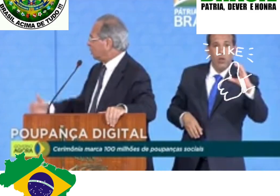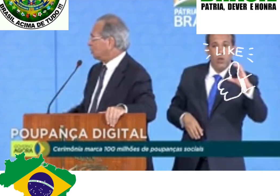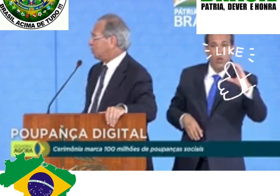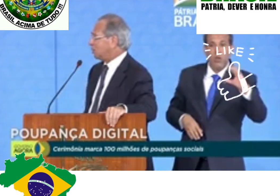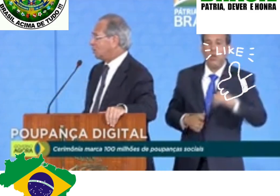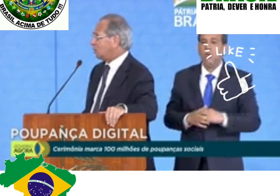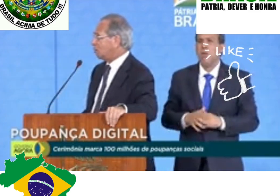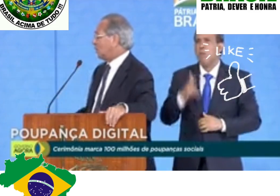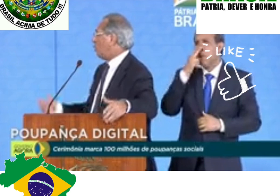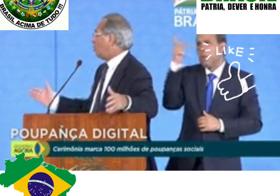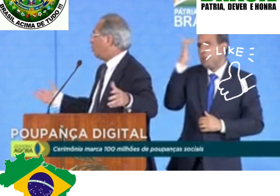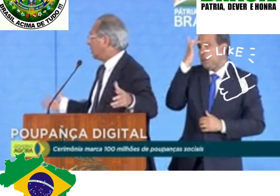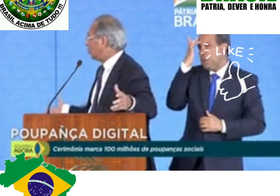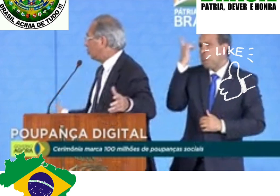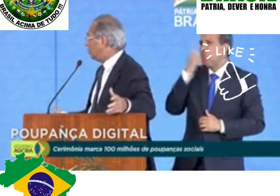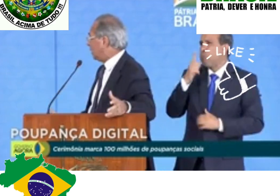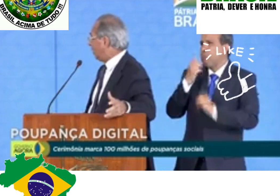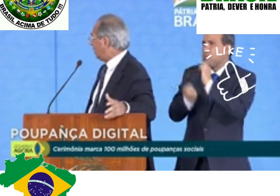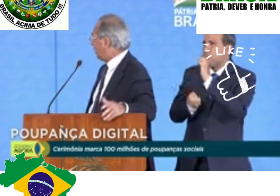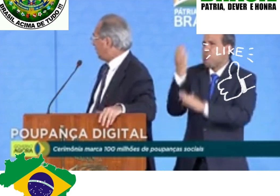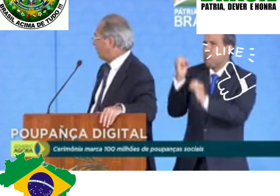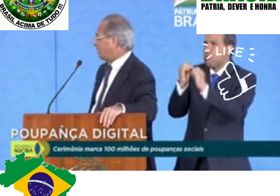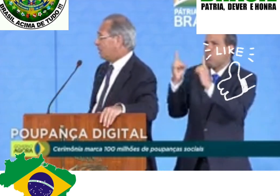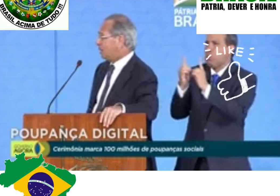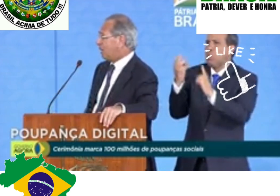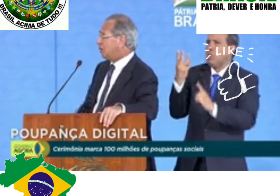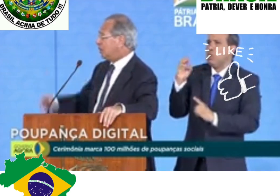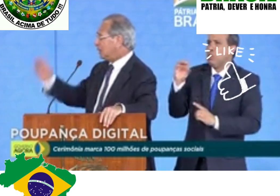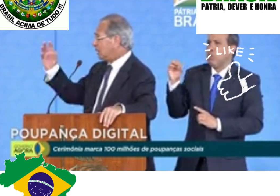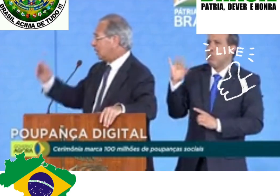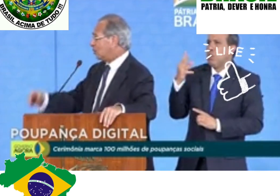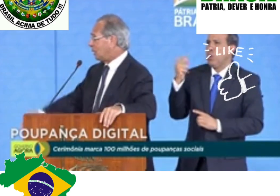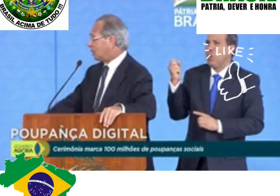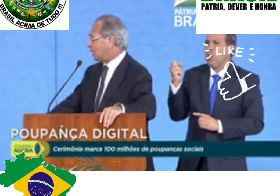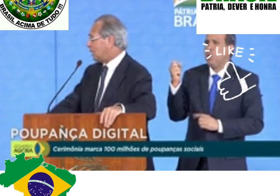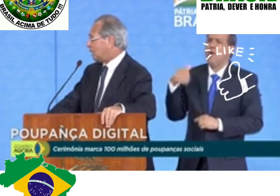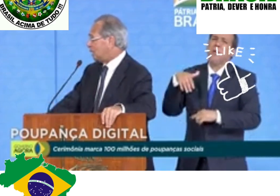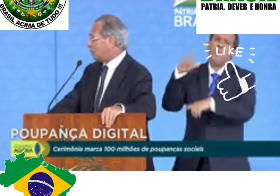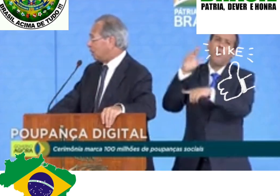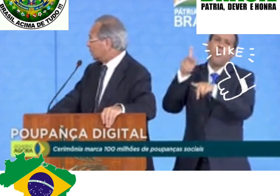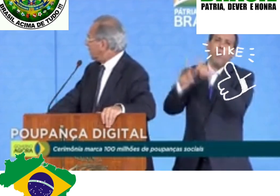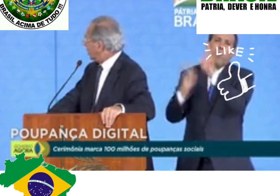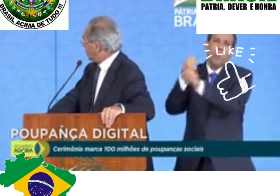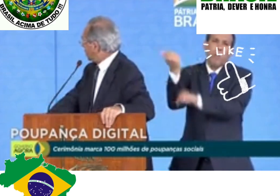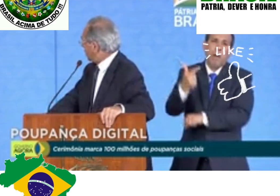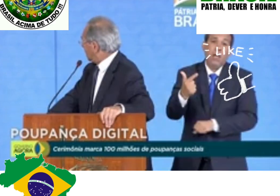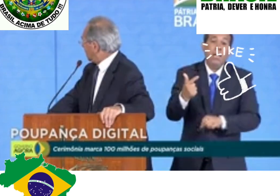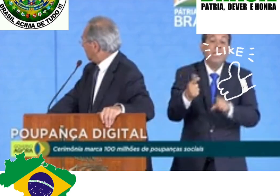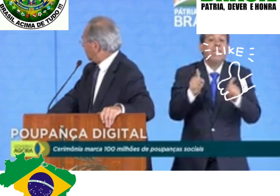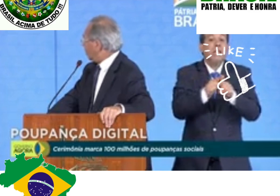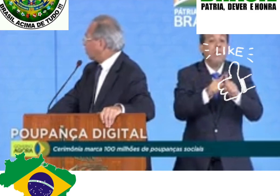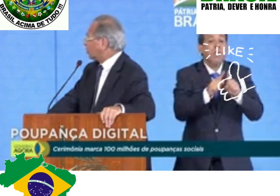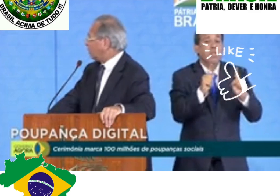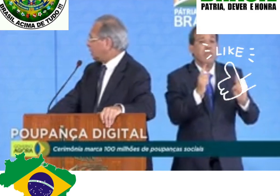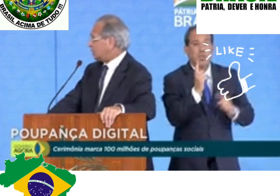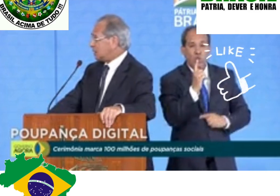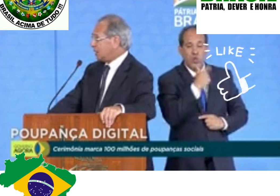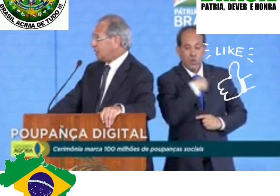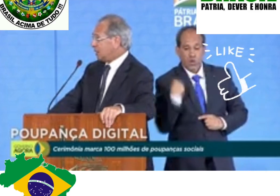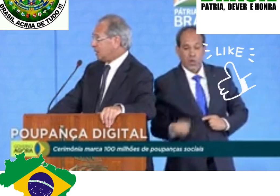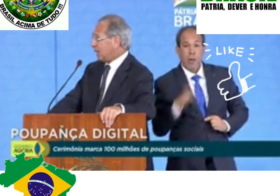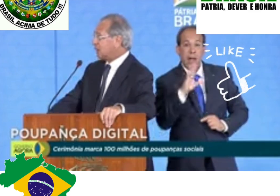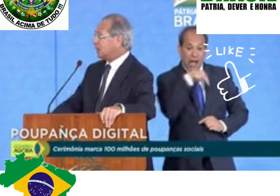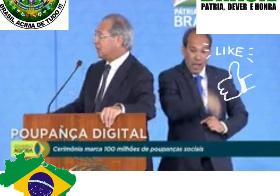300 milhões de pessoas, porque tem uma população de 1,5 bilhão, e a China, que está do lado de lá. Mas nós criamos, em poucos